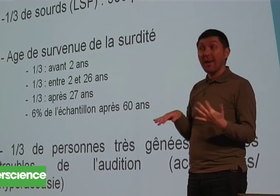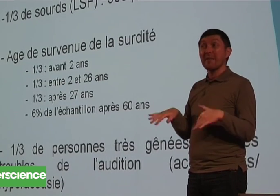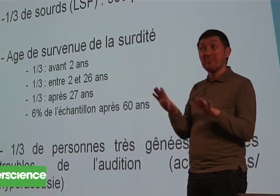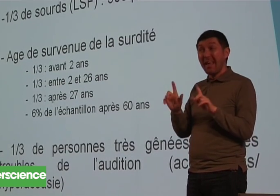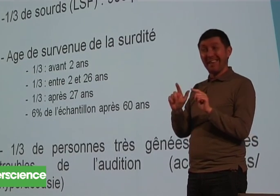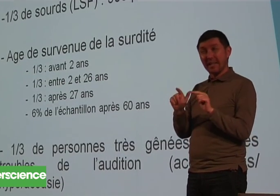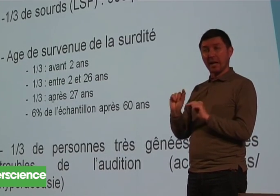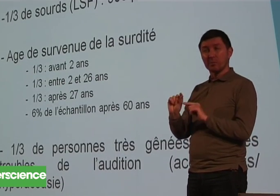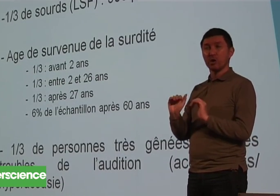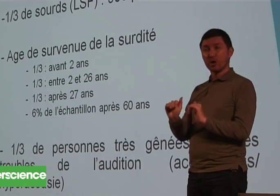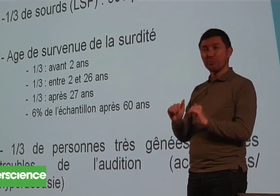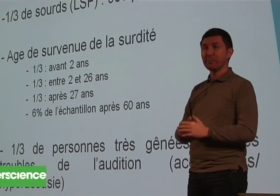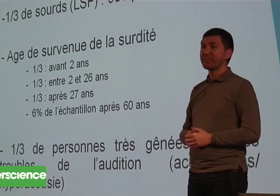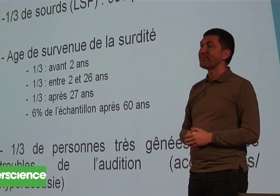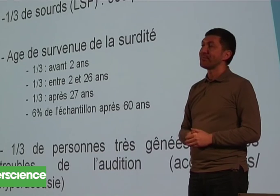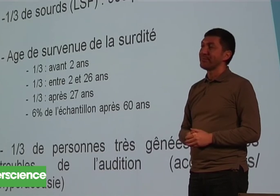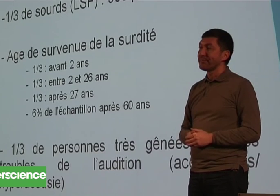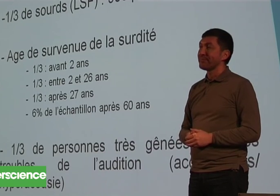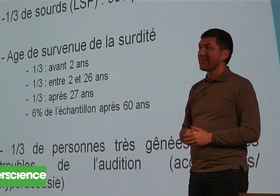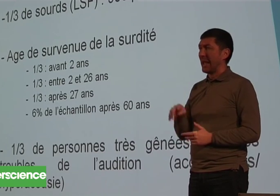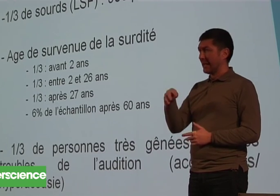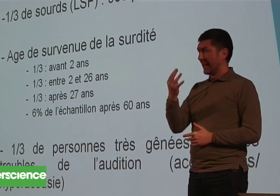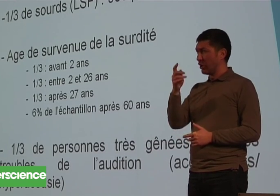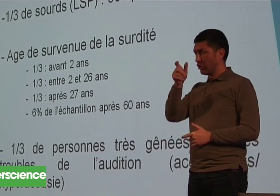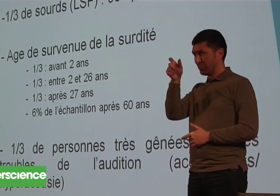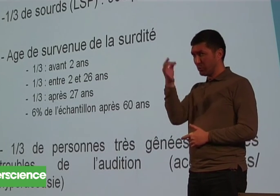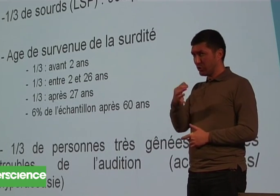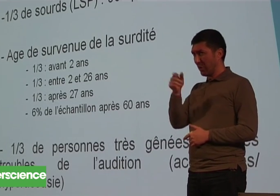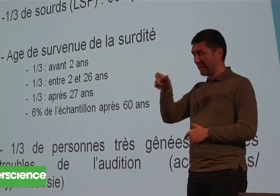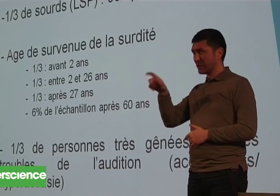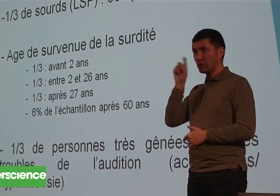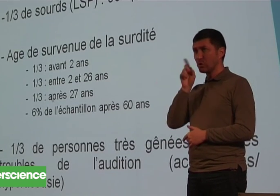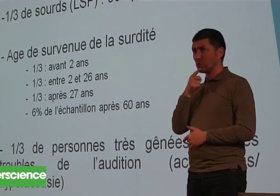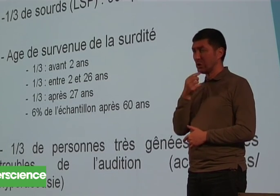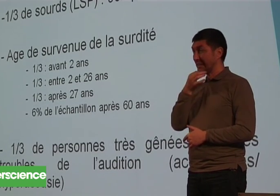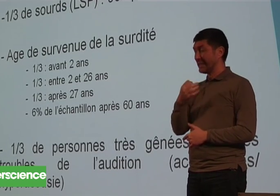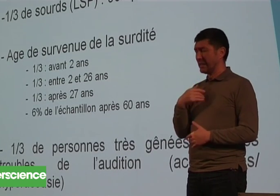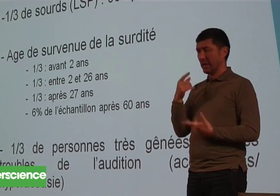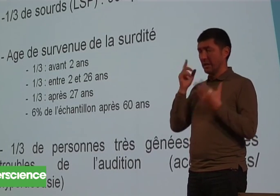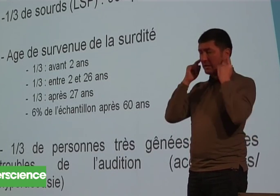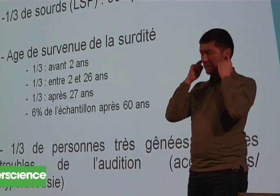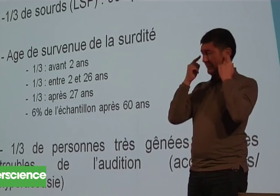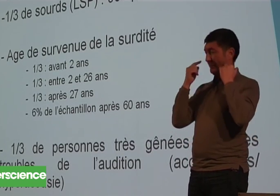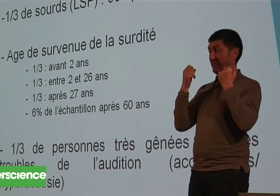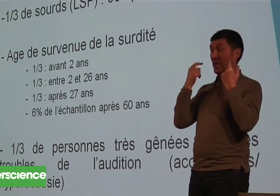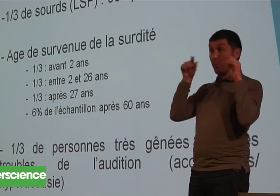néanmoins, 14% des sourds ont indiqué être très gênés par ces troubles de l'audition.